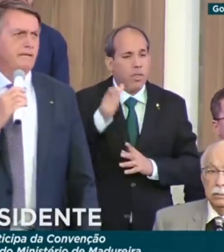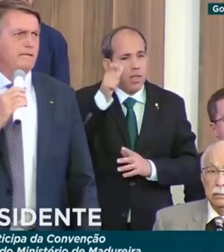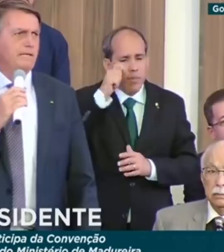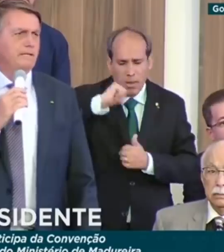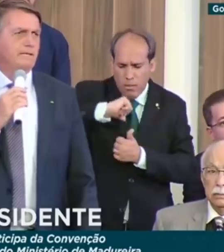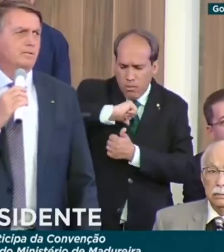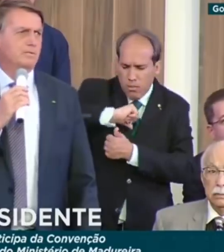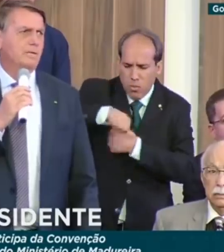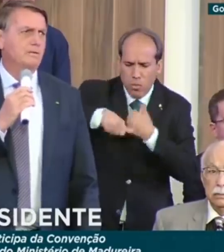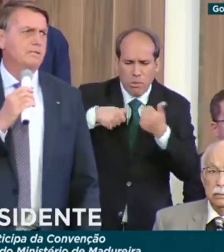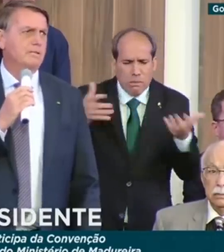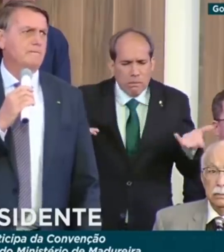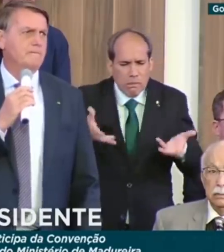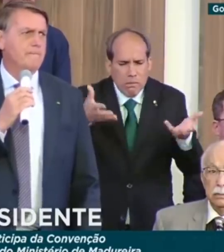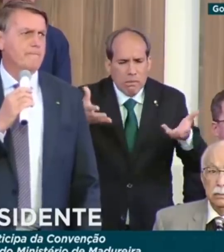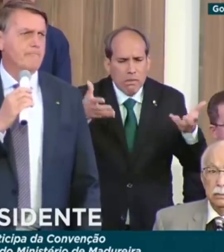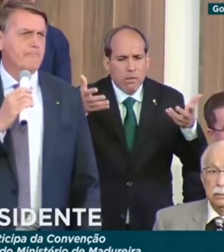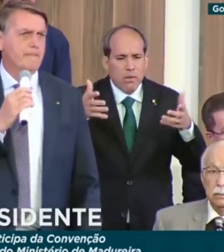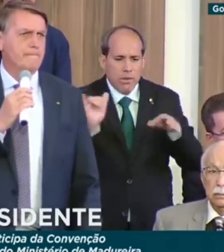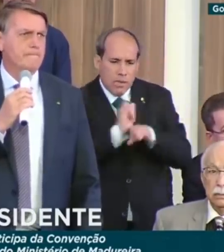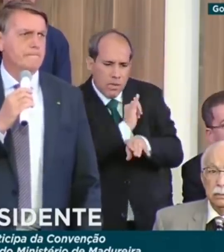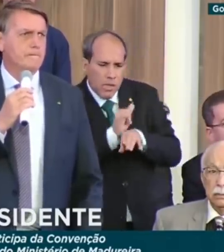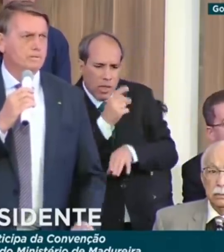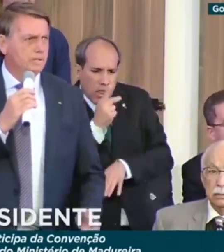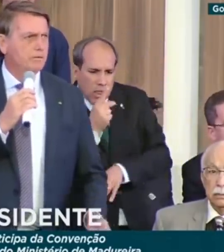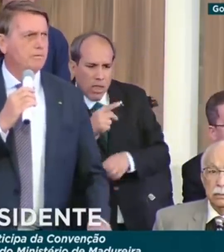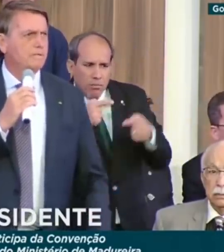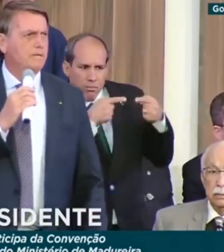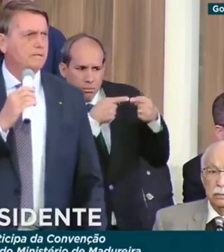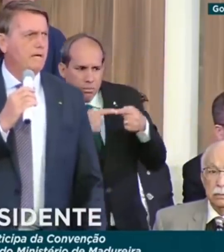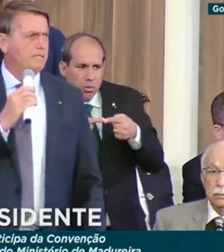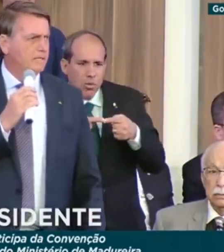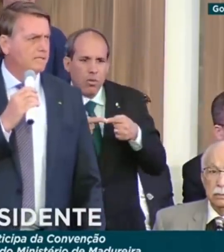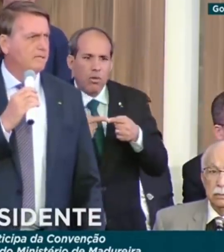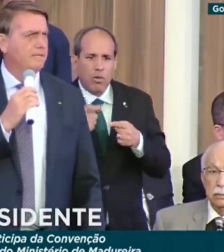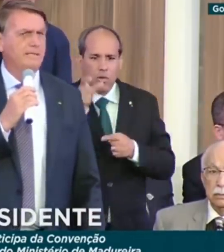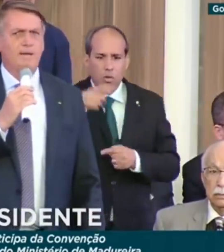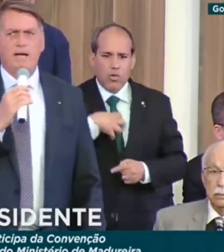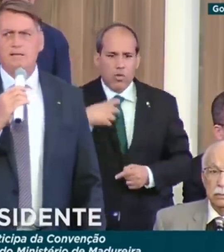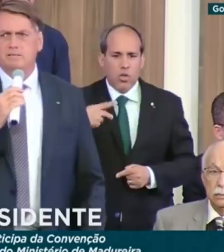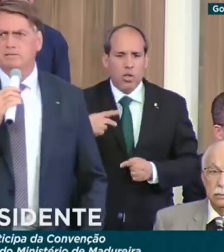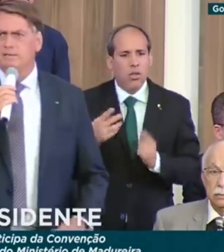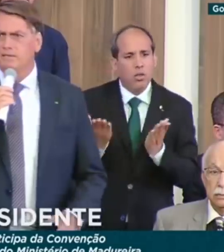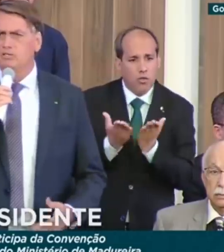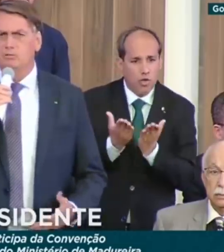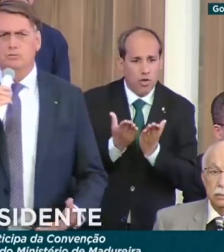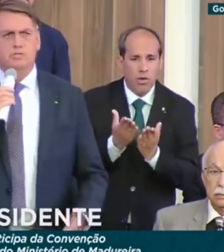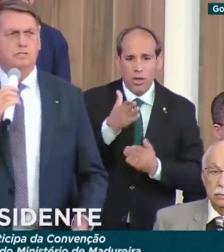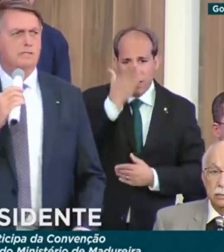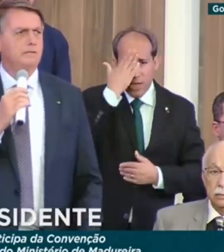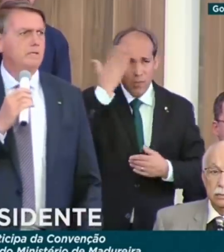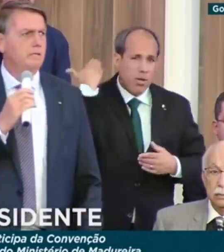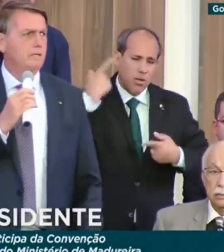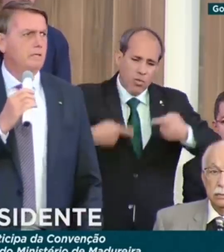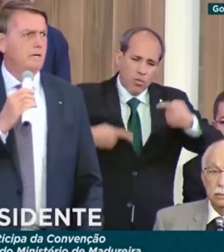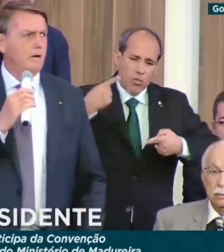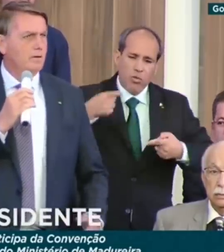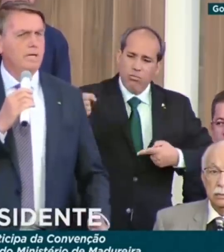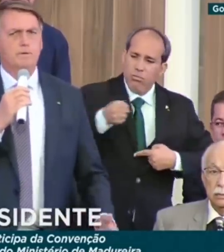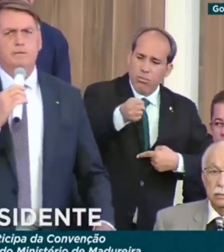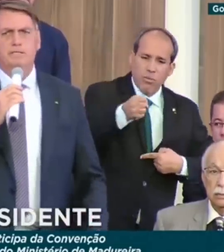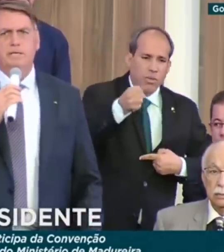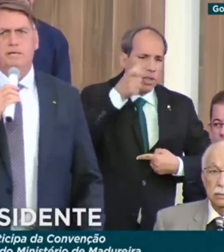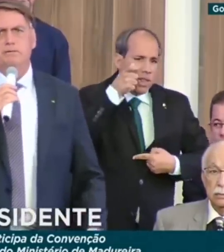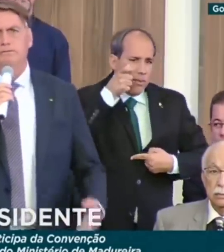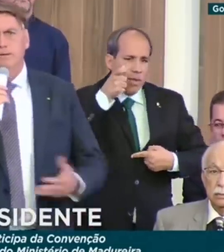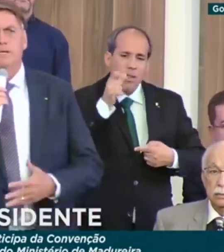fez valer na sua comissão. Digo a vocês, a indicação da Damares, quando estava sendo discutida alguém